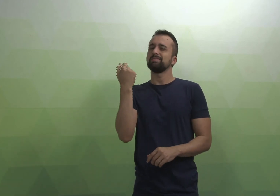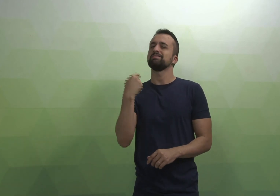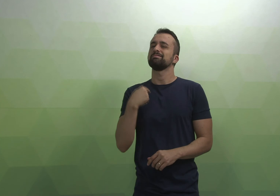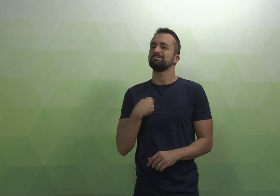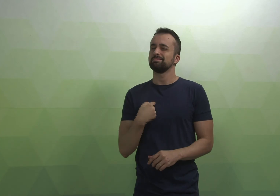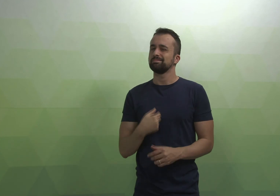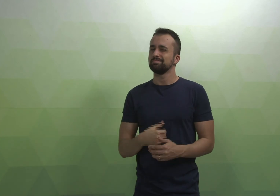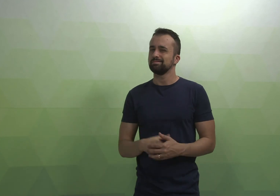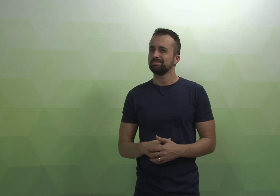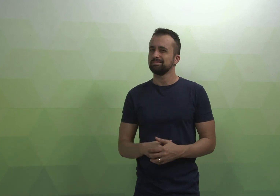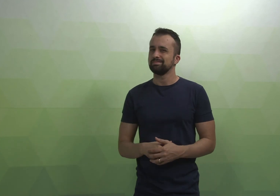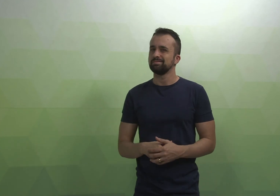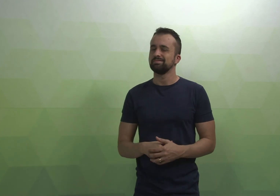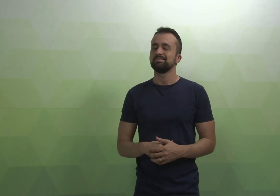assim.